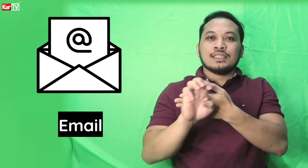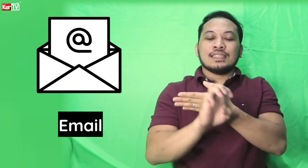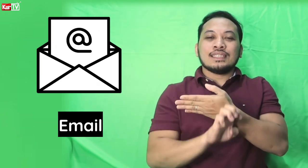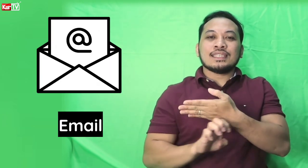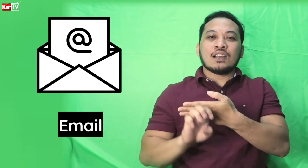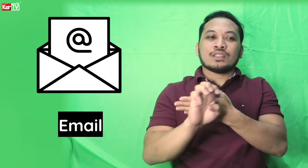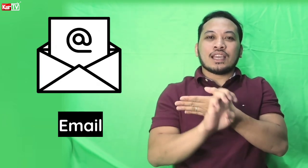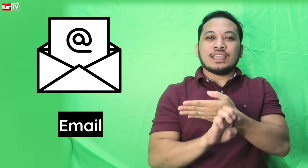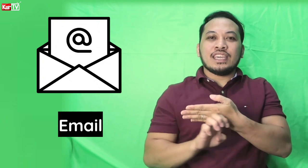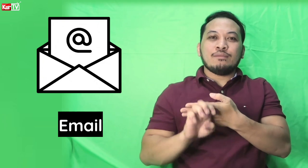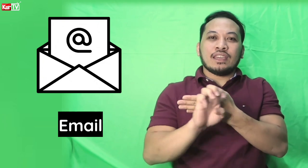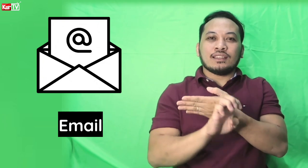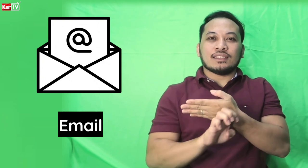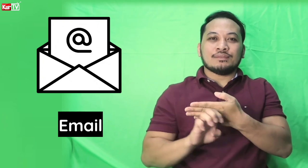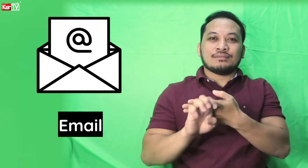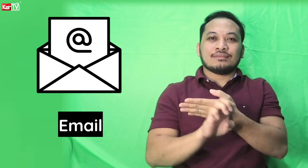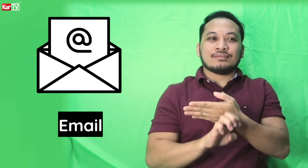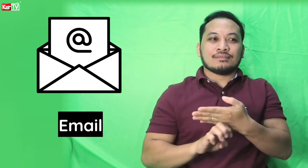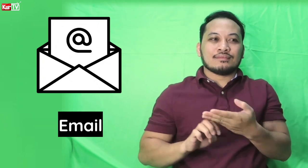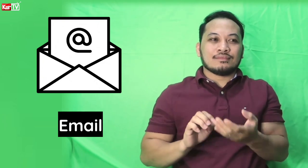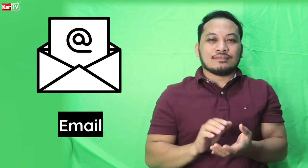This is how you sign email.